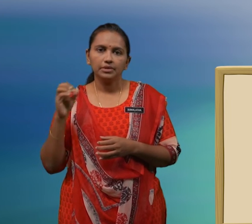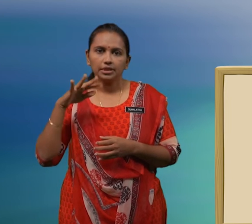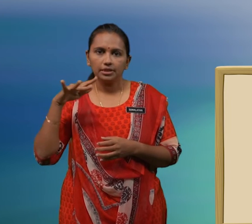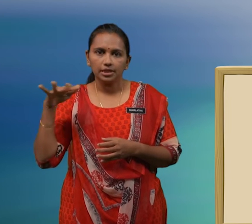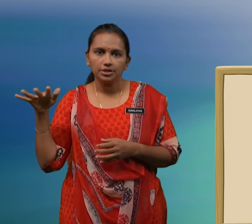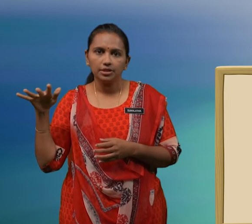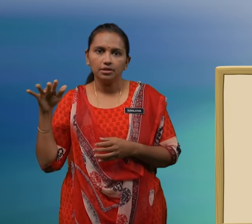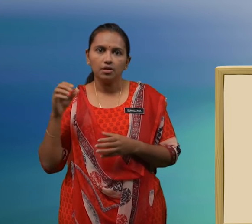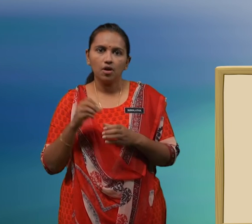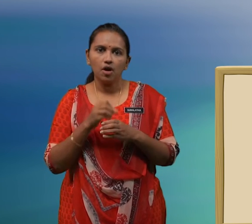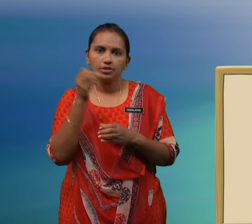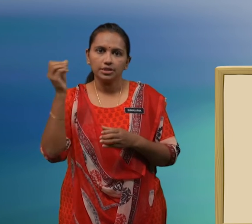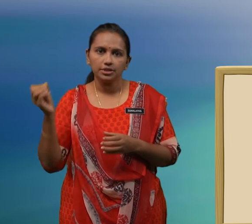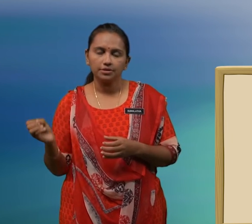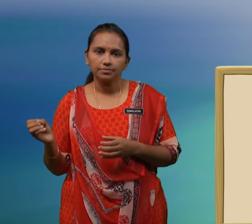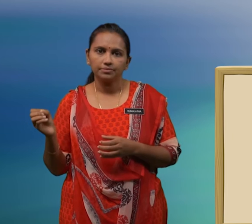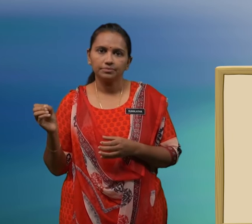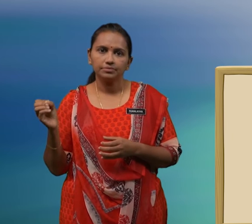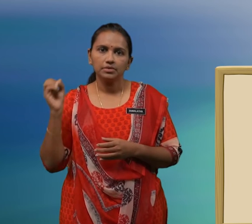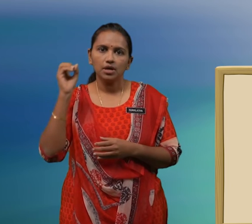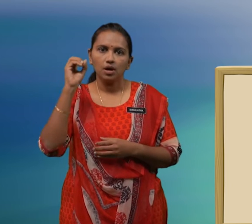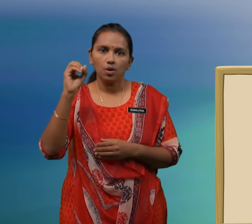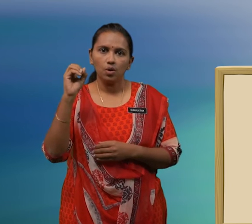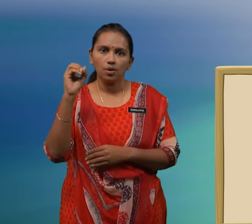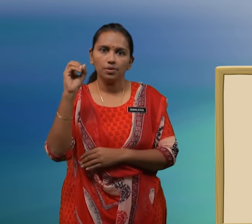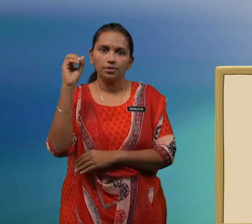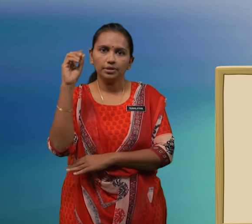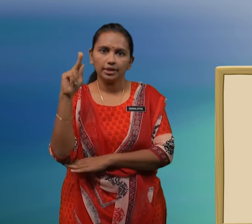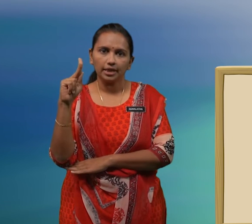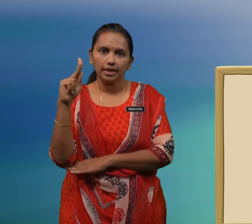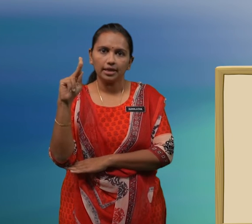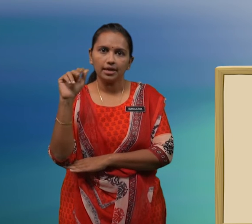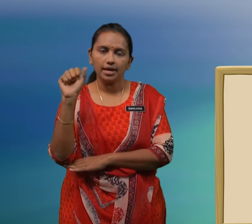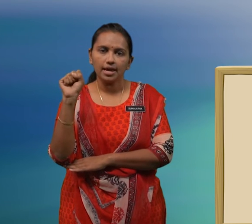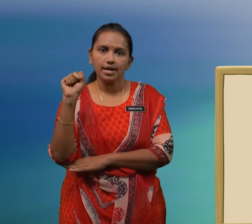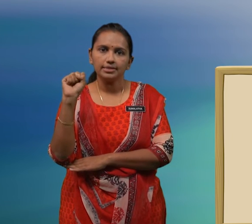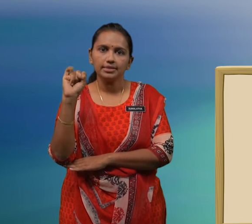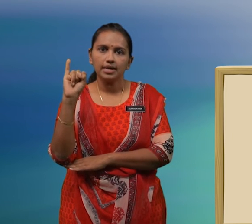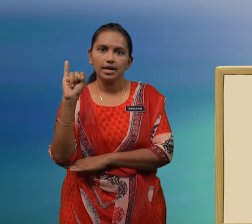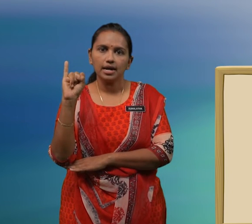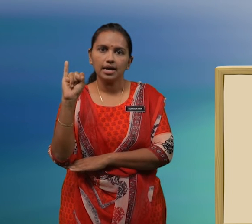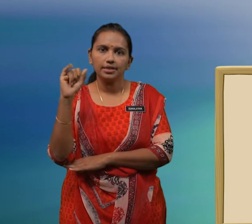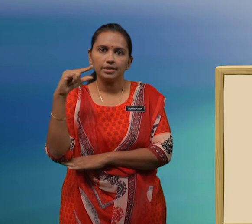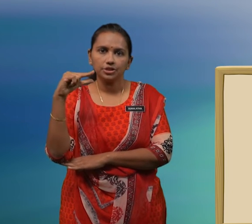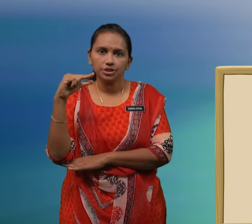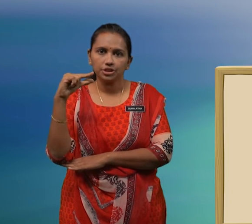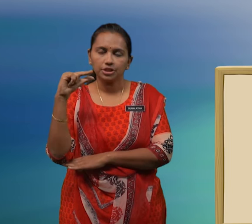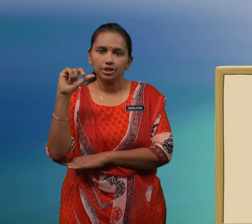Kita eja oksigen. O, K, S, I, G,